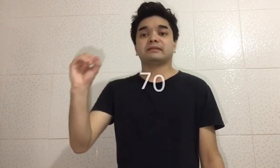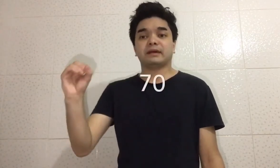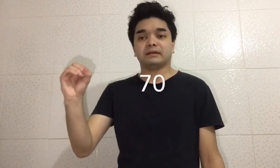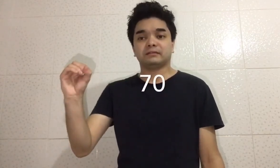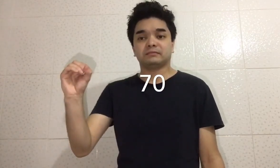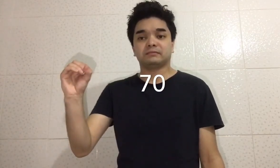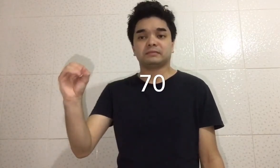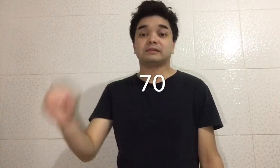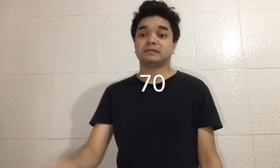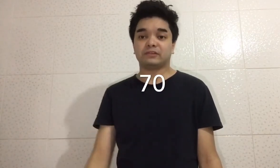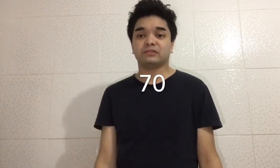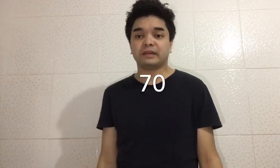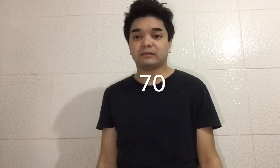70, tá, 7 e 0.